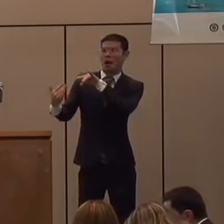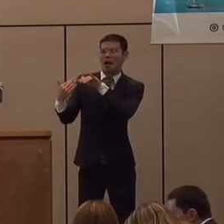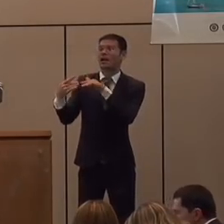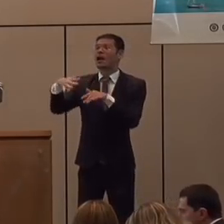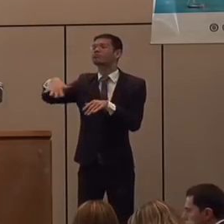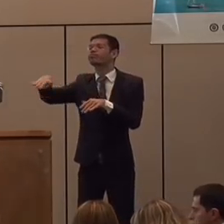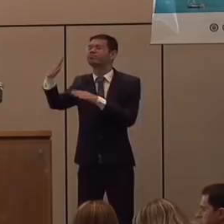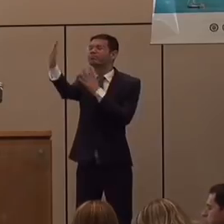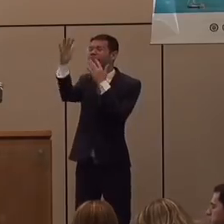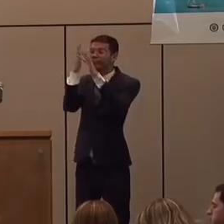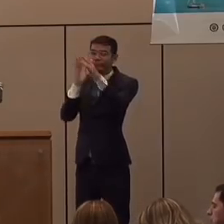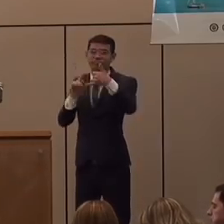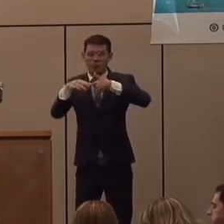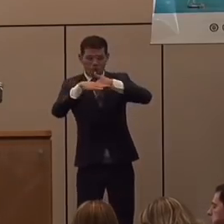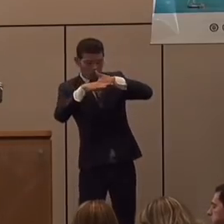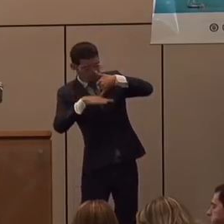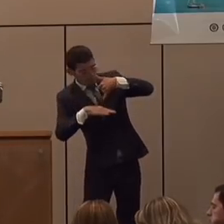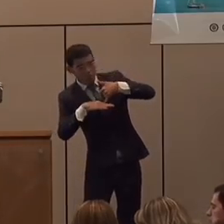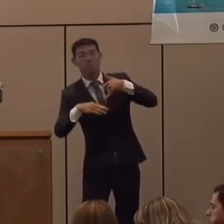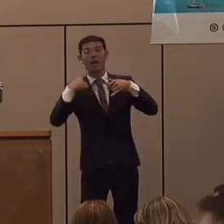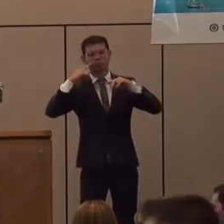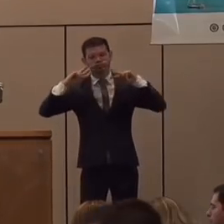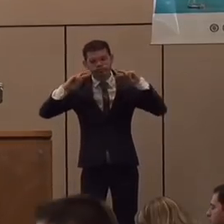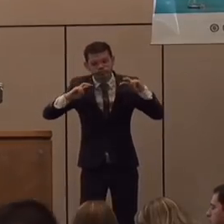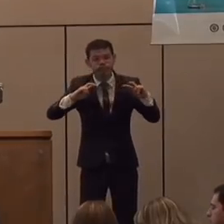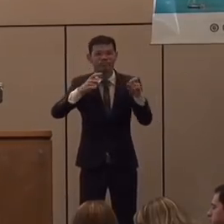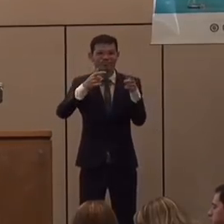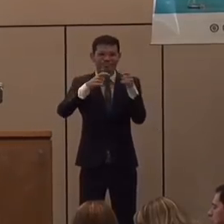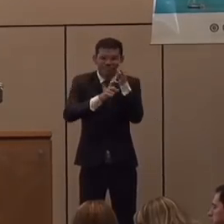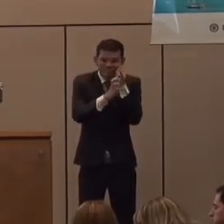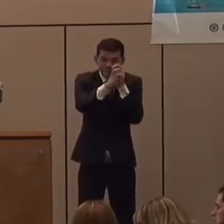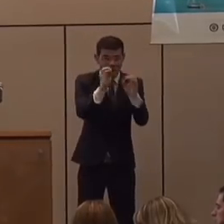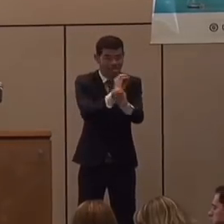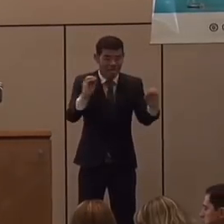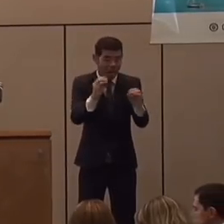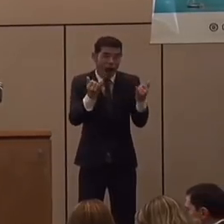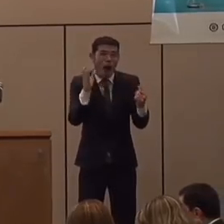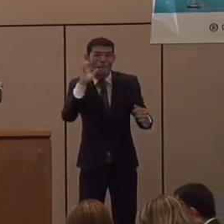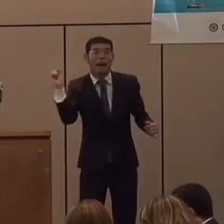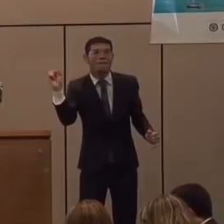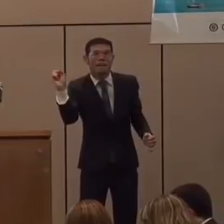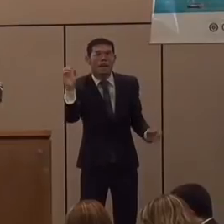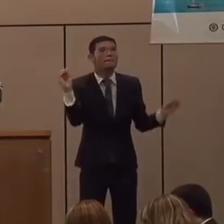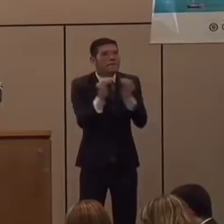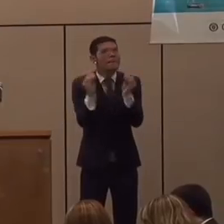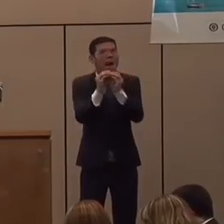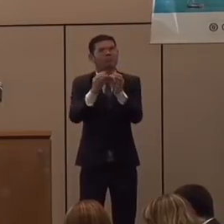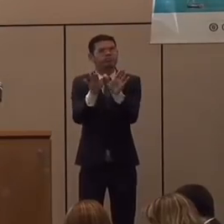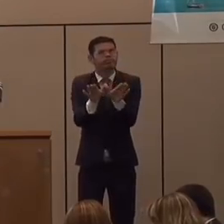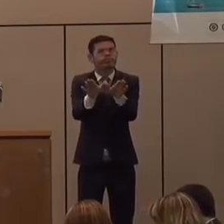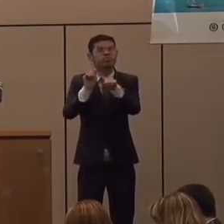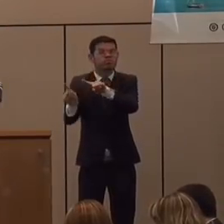donde antes no estaba llegando a la investigación científica ya está permitiendo identificar nuevas especies o sea que ese número puede seguir creciendo